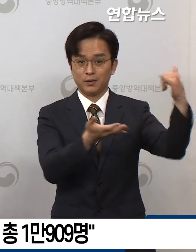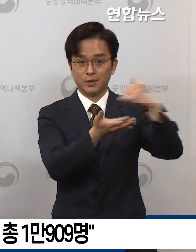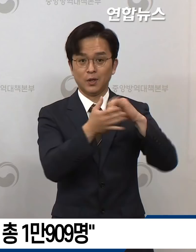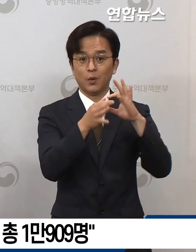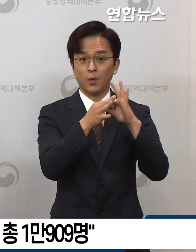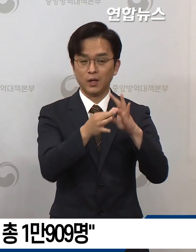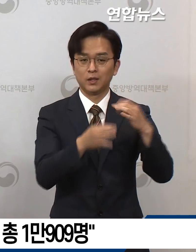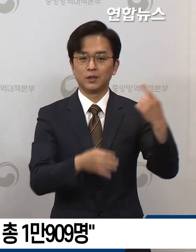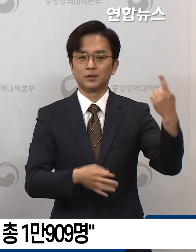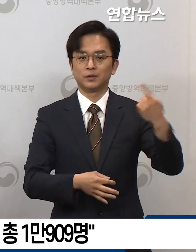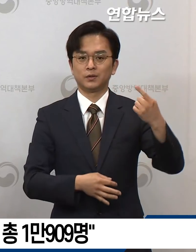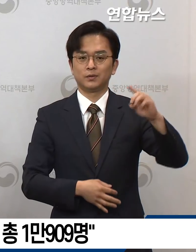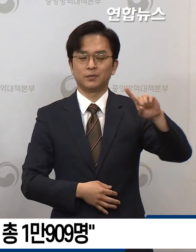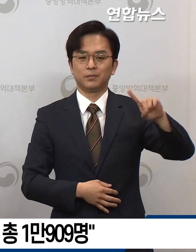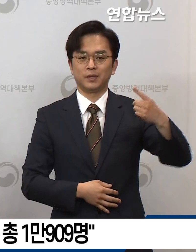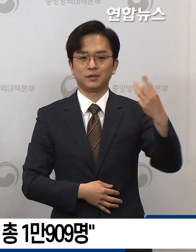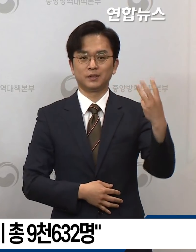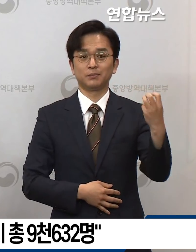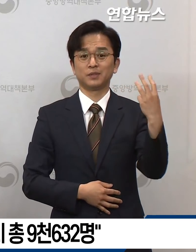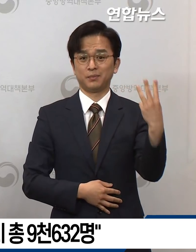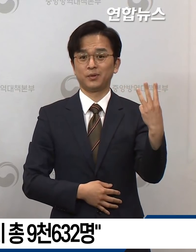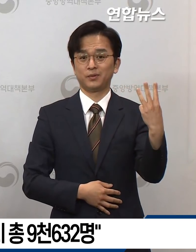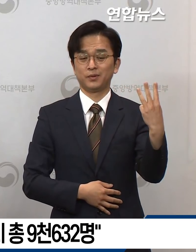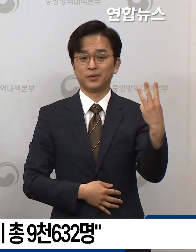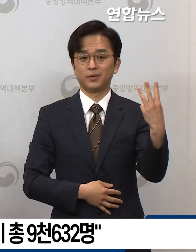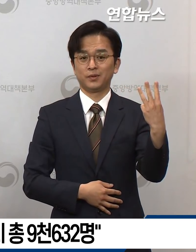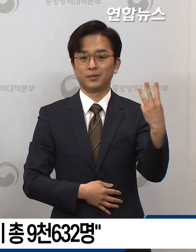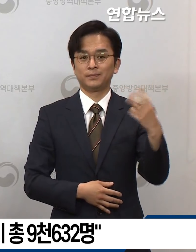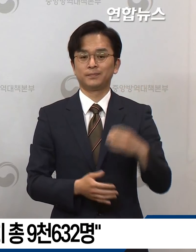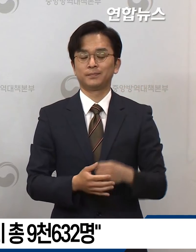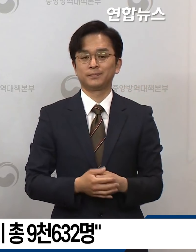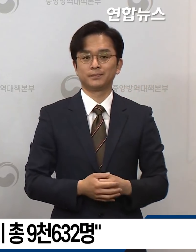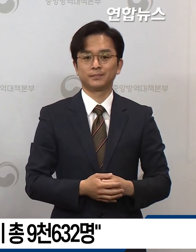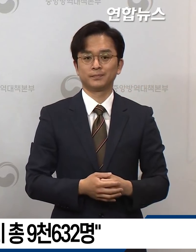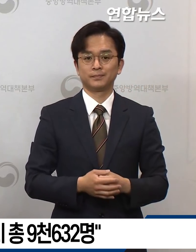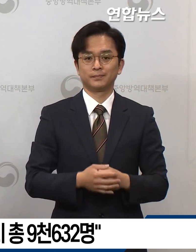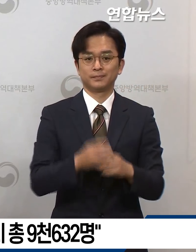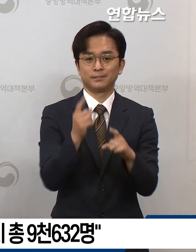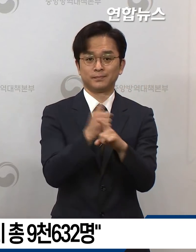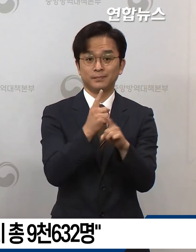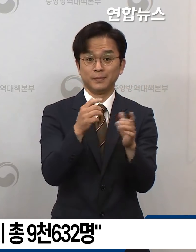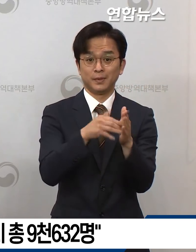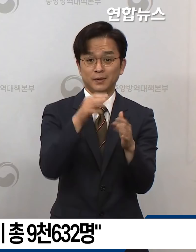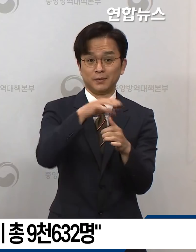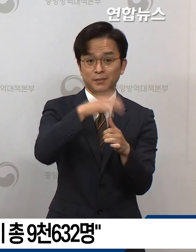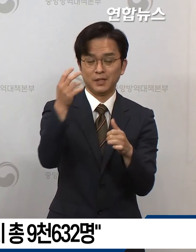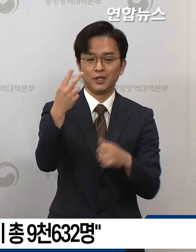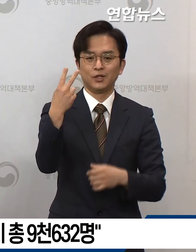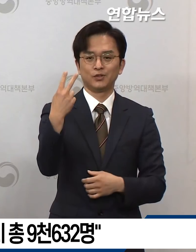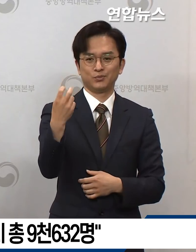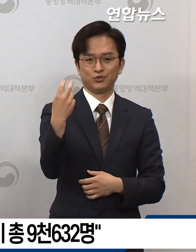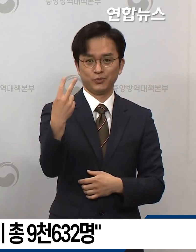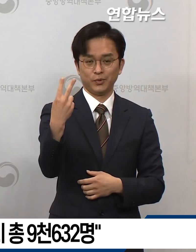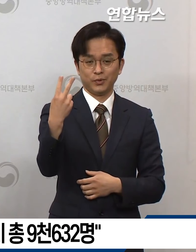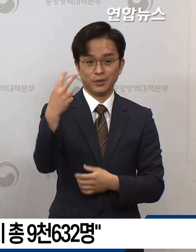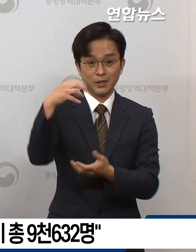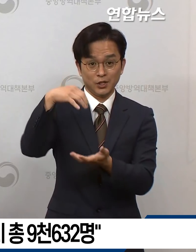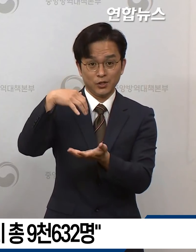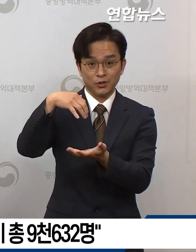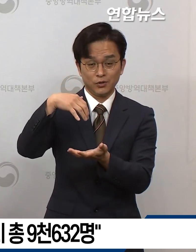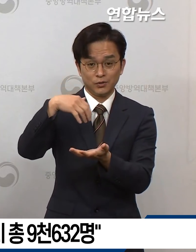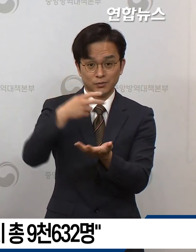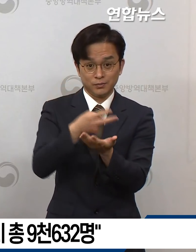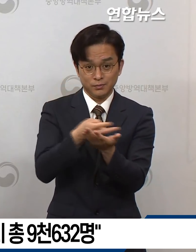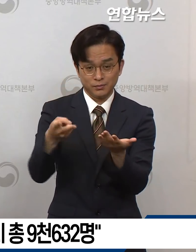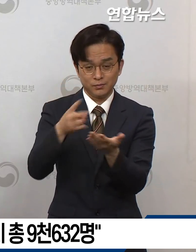확진자는 1,133명입니다. 신규로 격리 해제가 되신 분은 22명으로 총